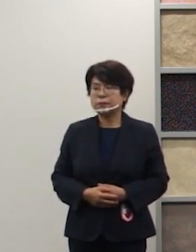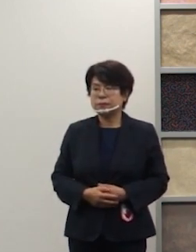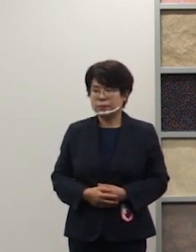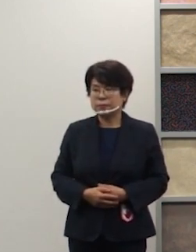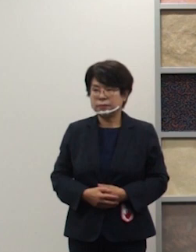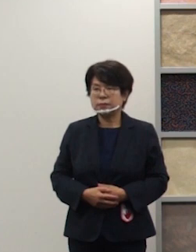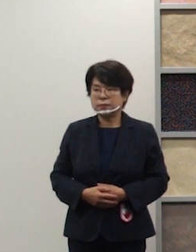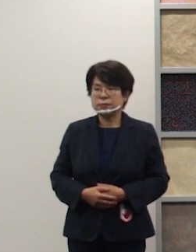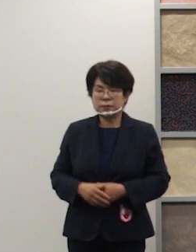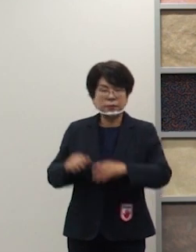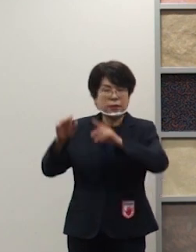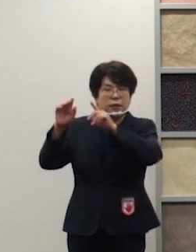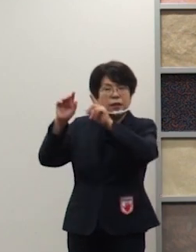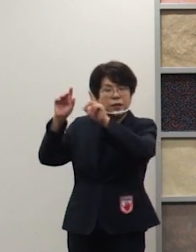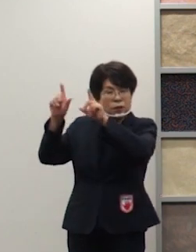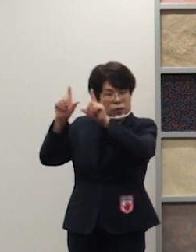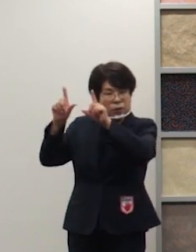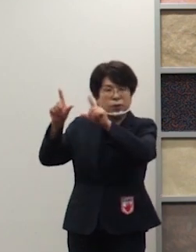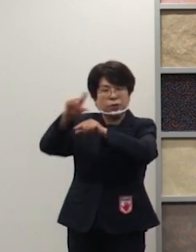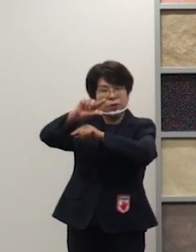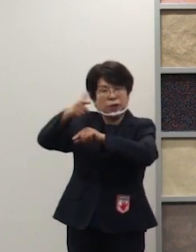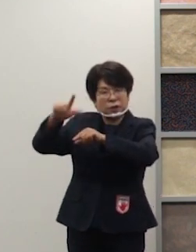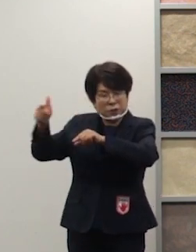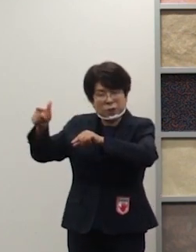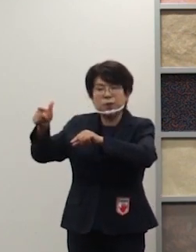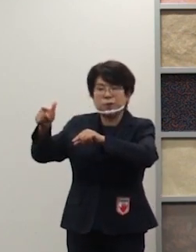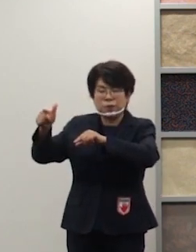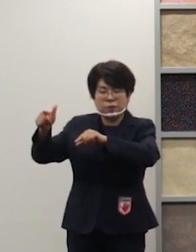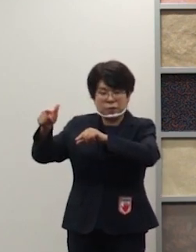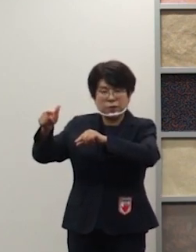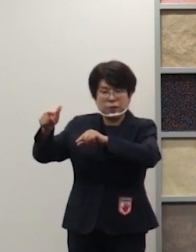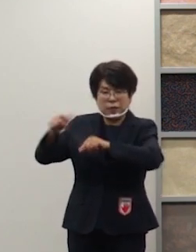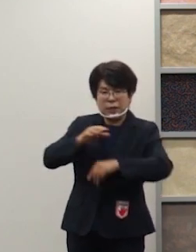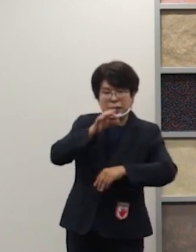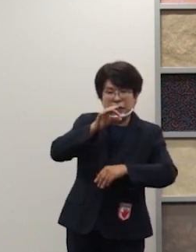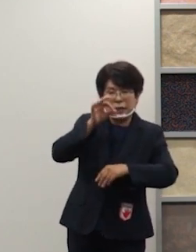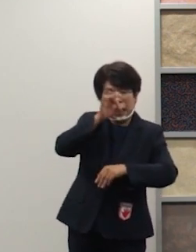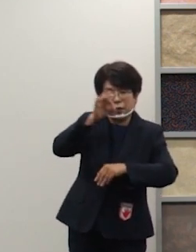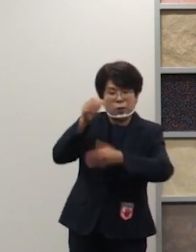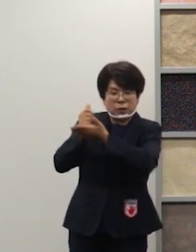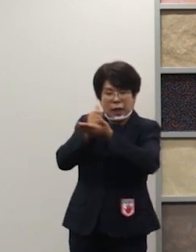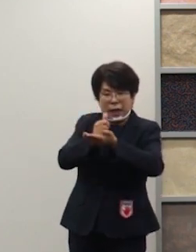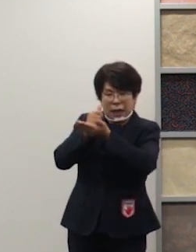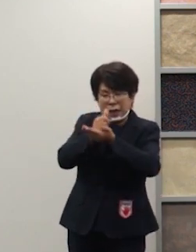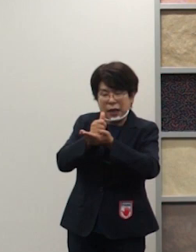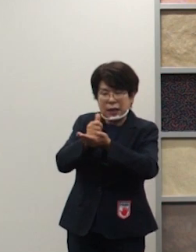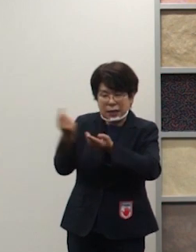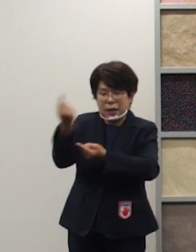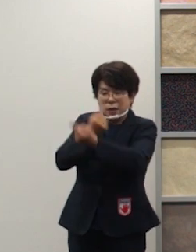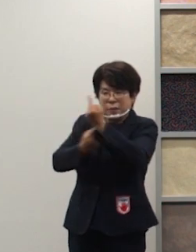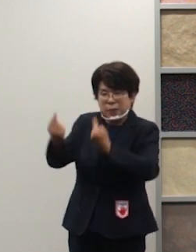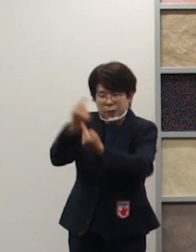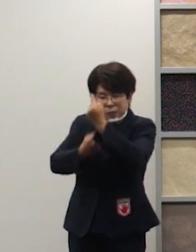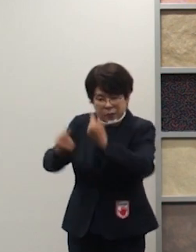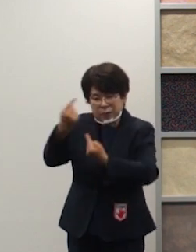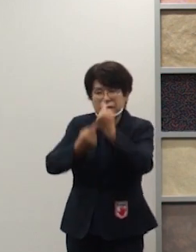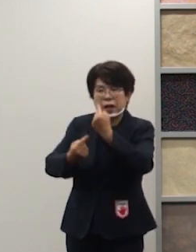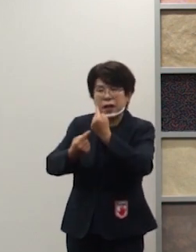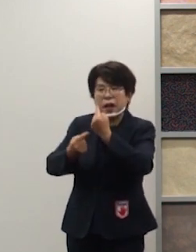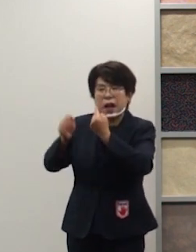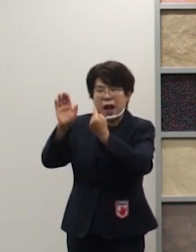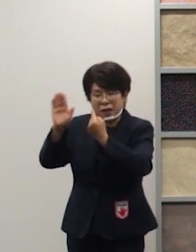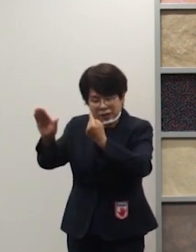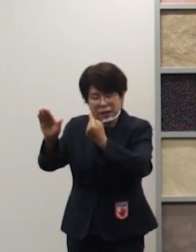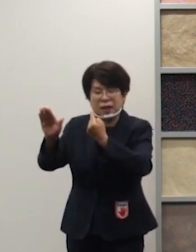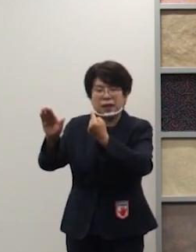首都圏との観光の往来やビジネスの往来が増えたことによって、やっぱりこう感染者が連日出るような状況になってしまったじゃないかと感じている